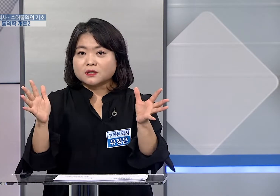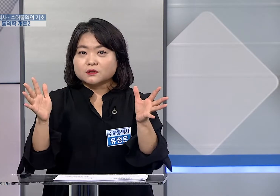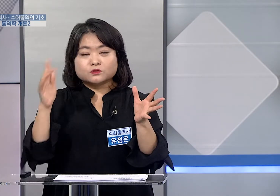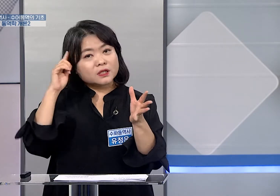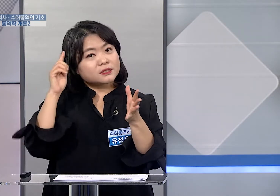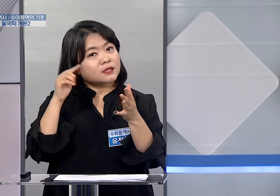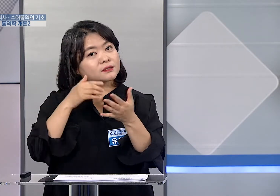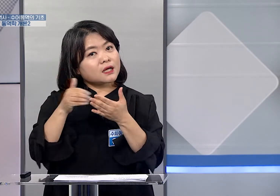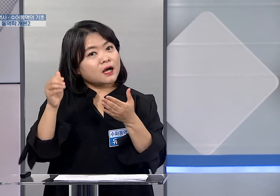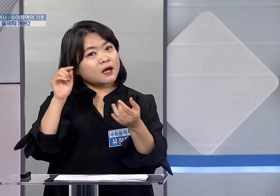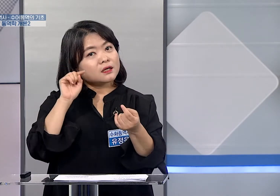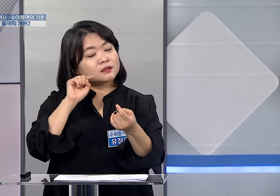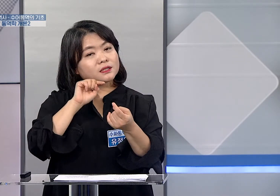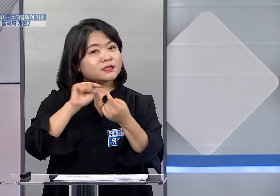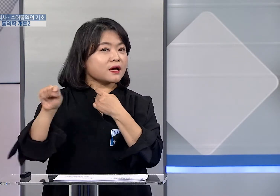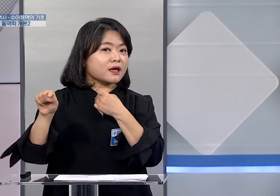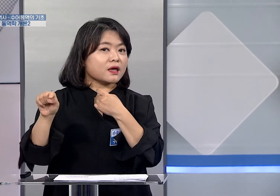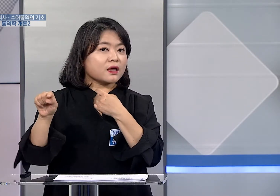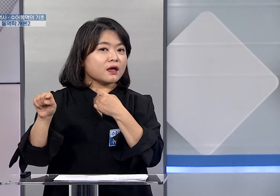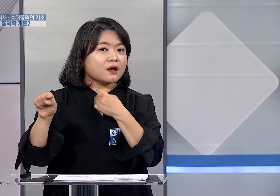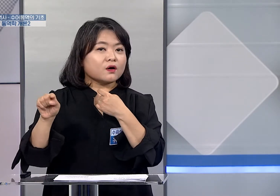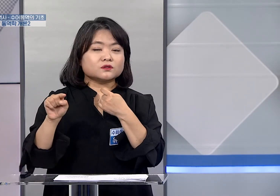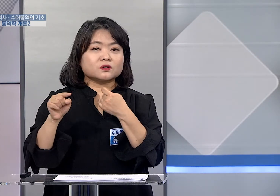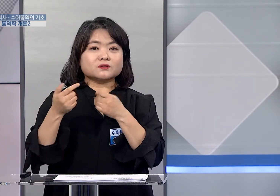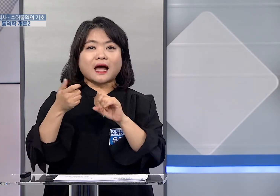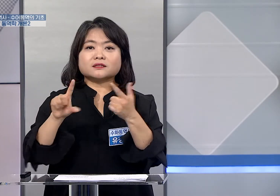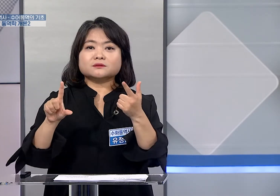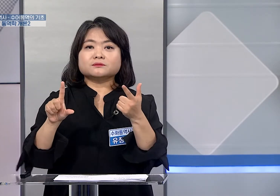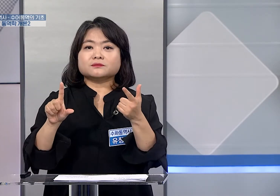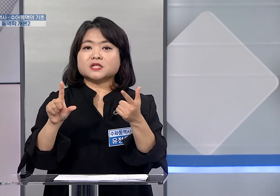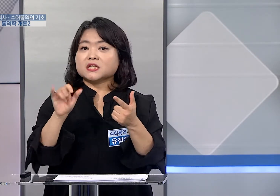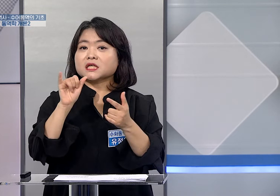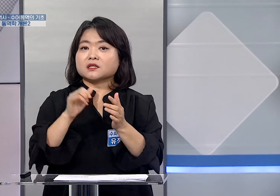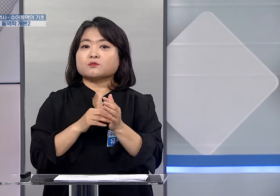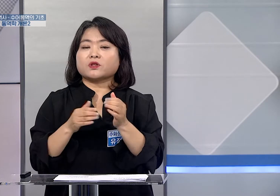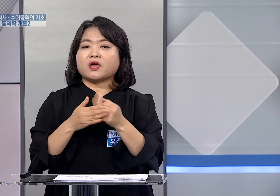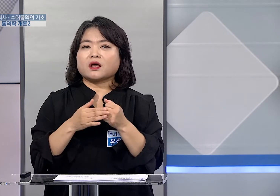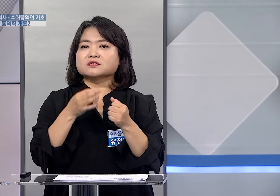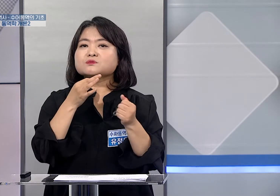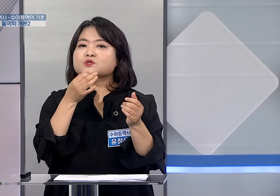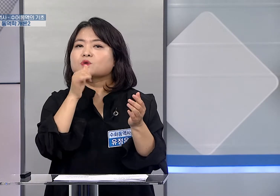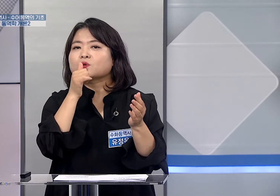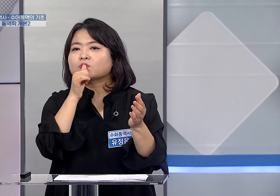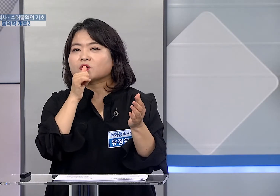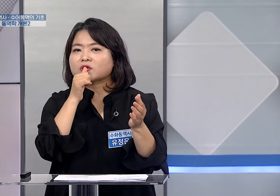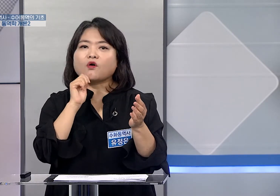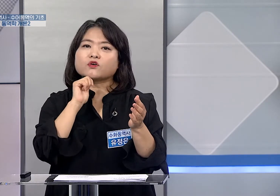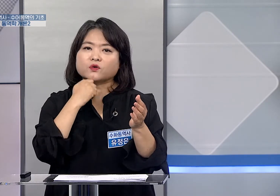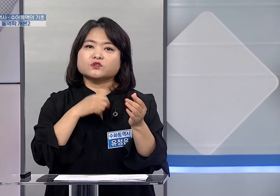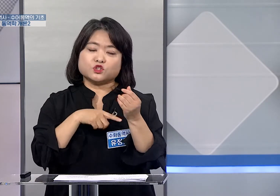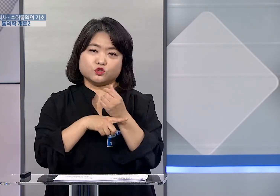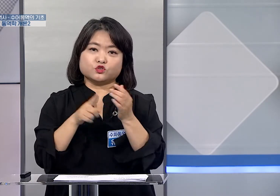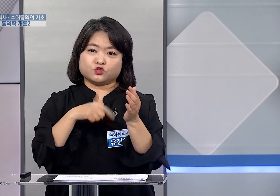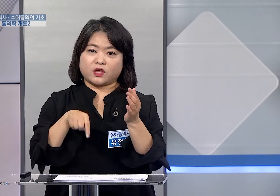우리가 상상 이상의 어떤 다름이 있기 때문에 음성 통역이 어려운 이유 중에